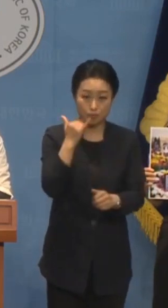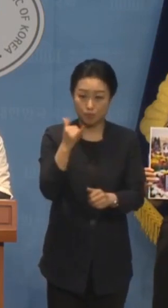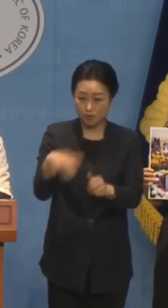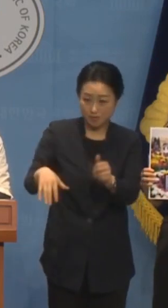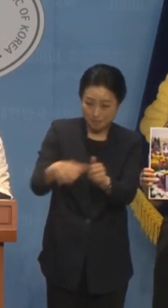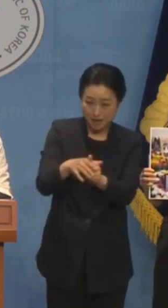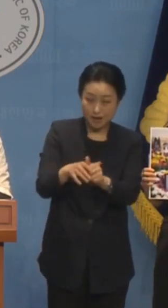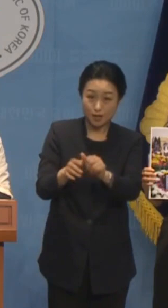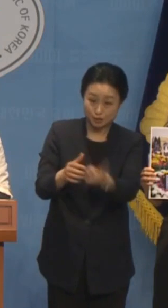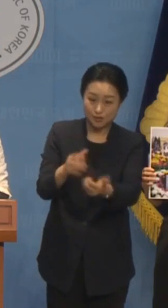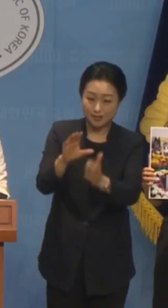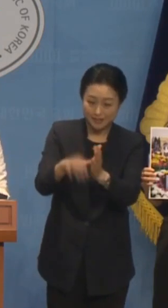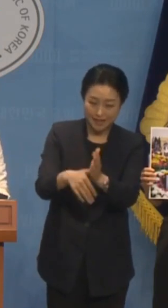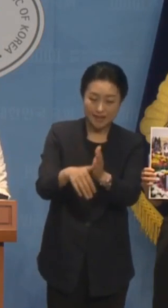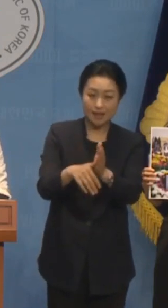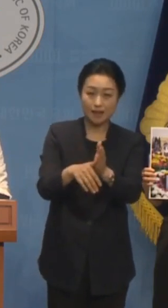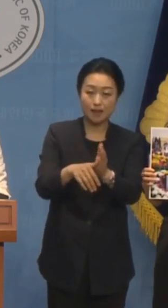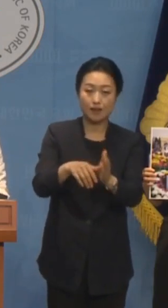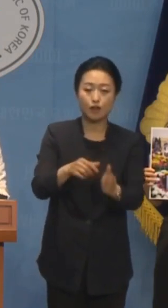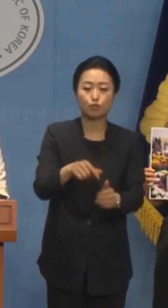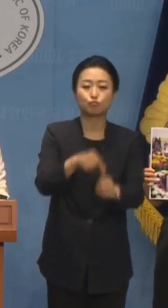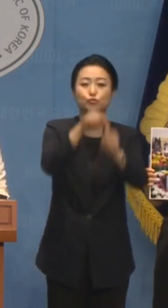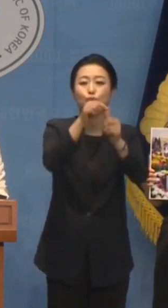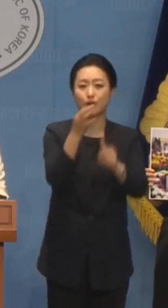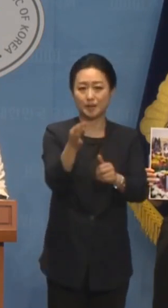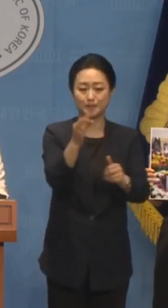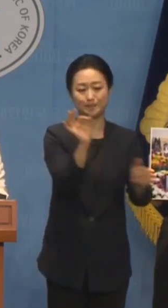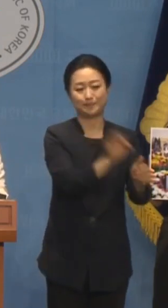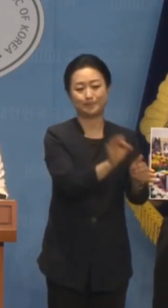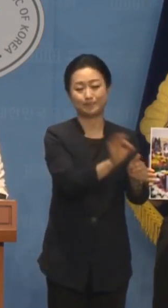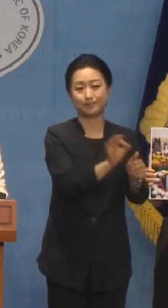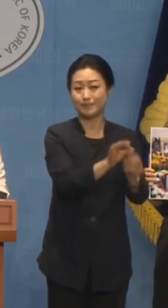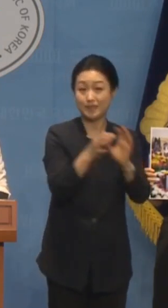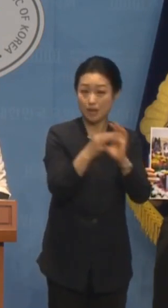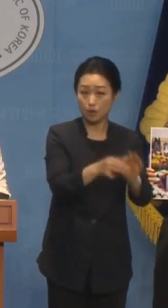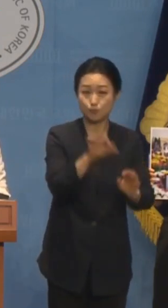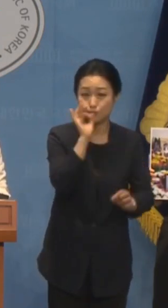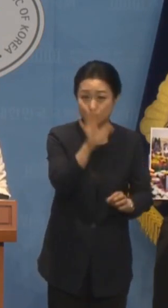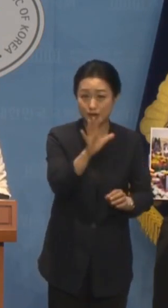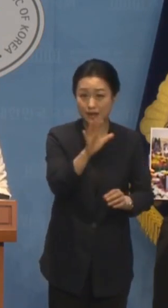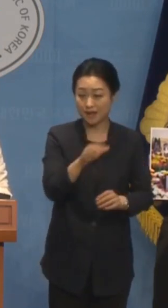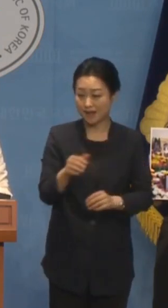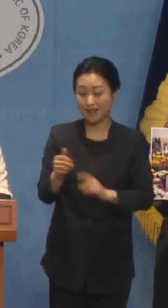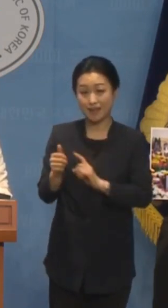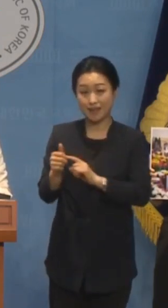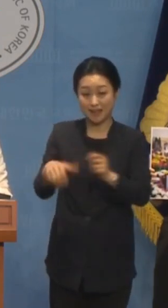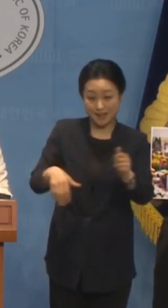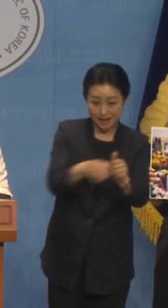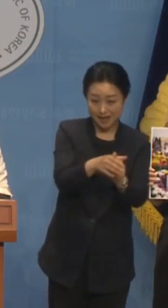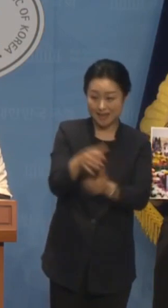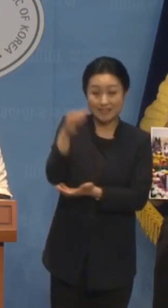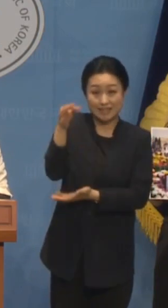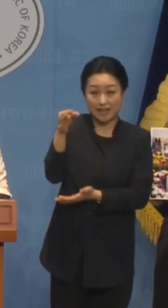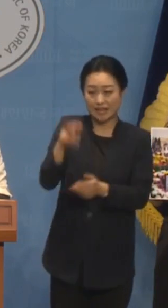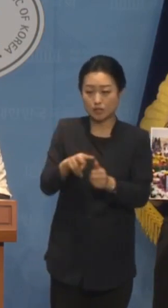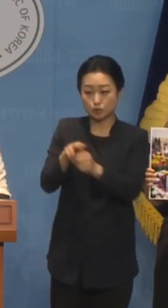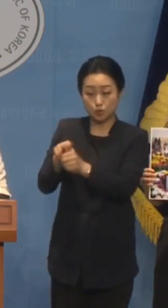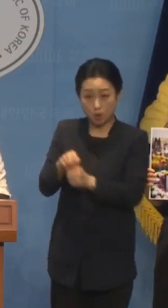있게 했습니다. 범죄 피해 구조금은 나라가 계속 지급할 수가 없습니다. 가해자의 재산 정보를